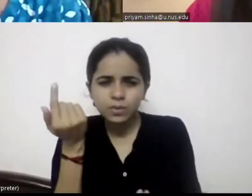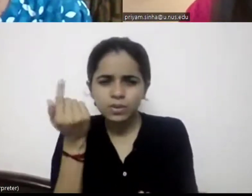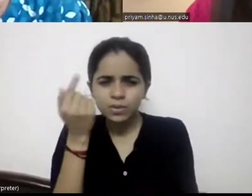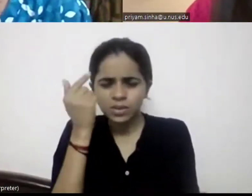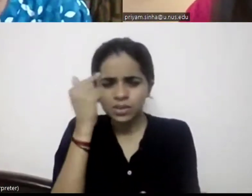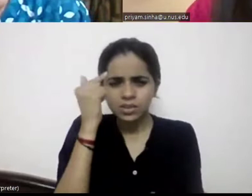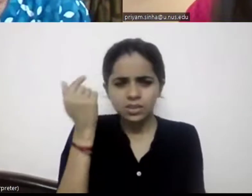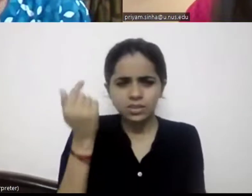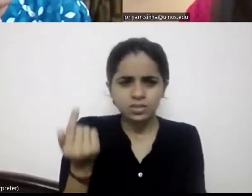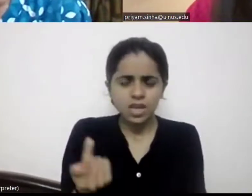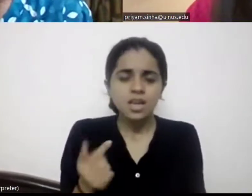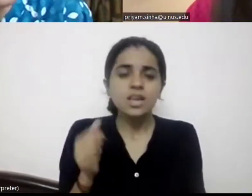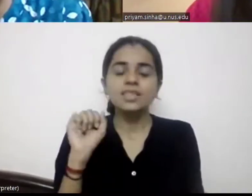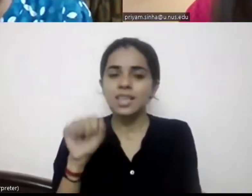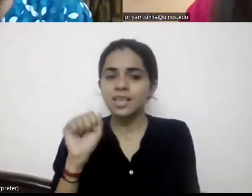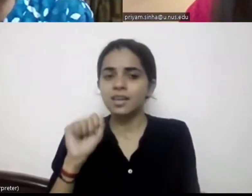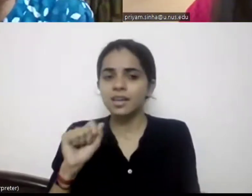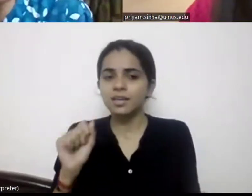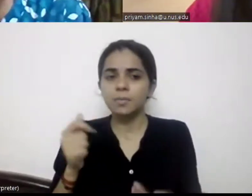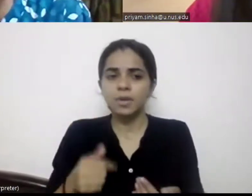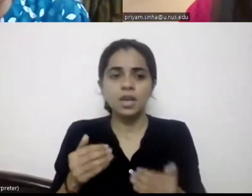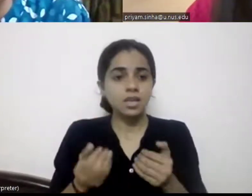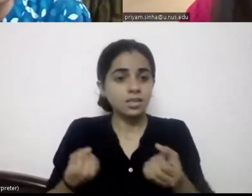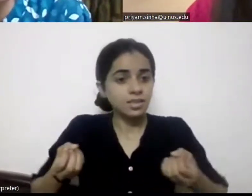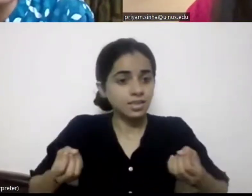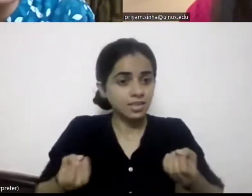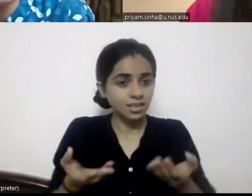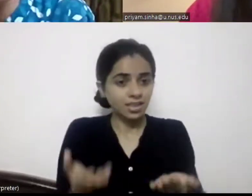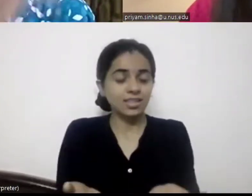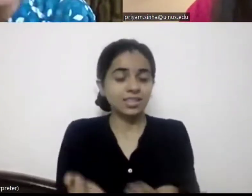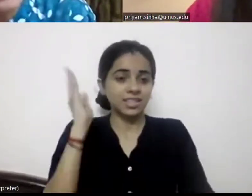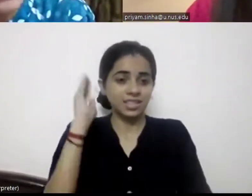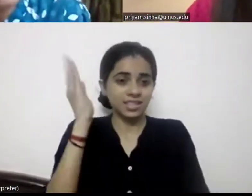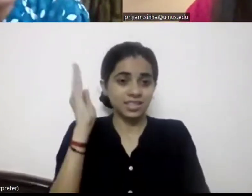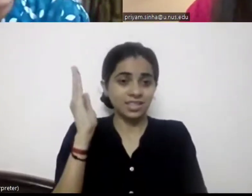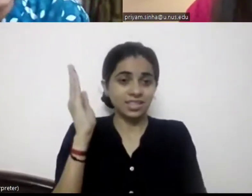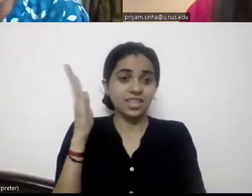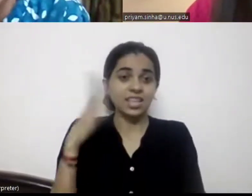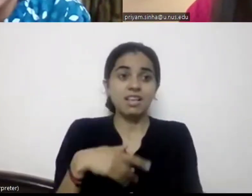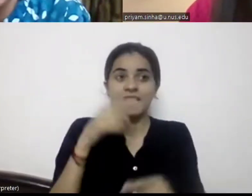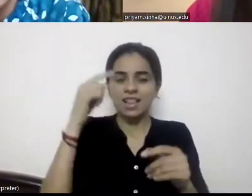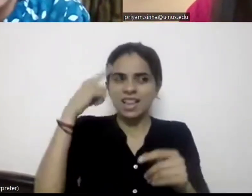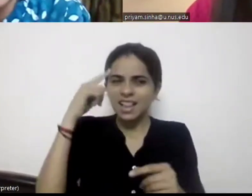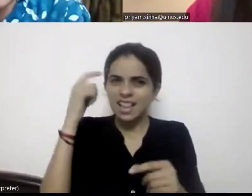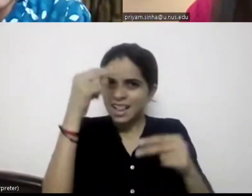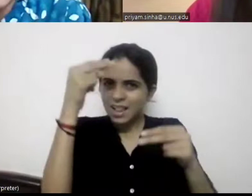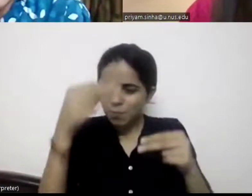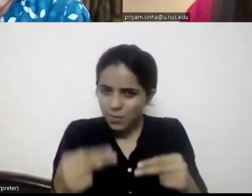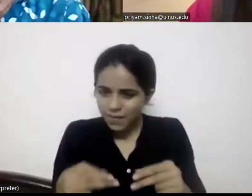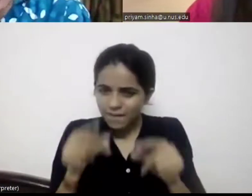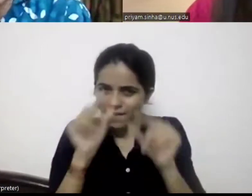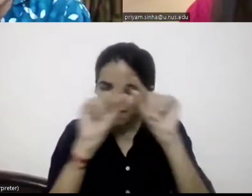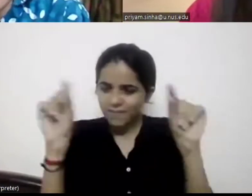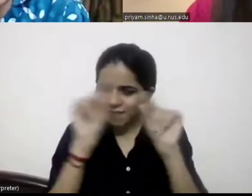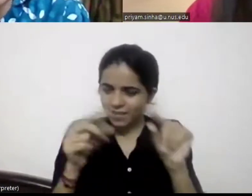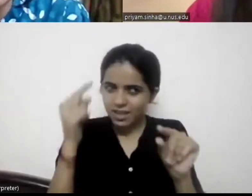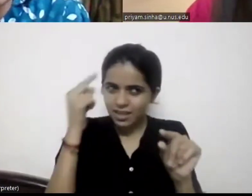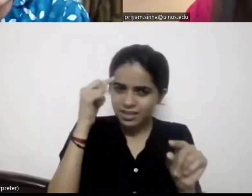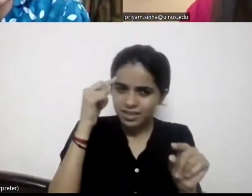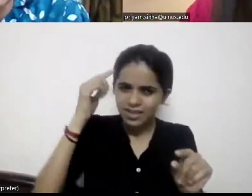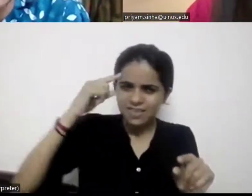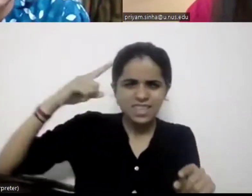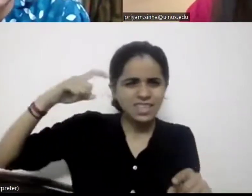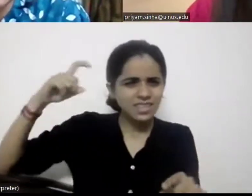thing we're talking about. Yeah. And I started my lecture on that कि assumptions हमें बंद करनी होगी. Yeah. It's all a buildup